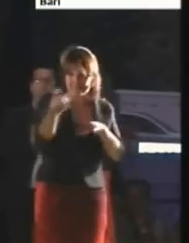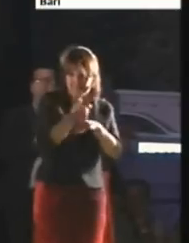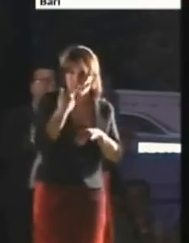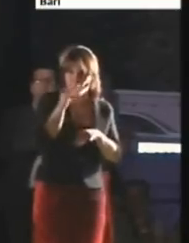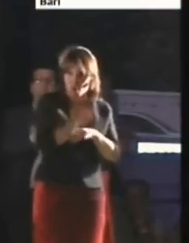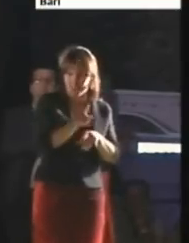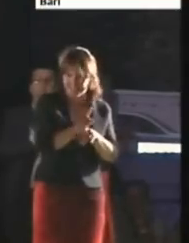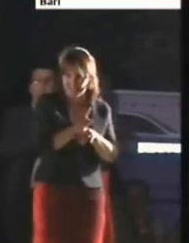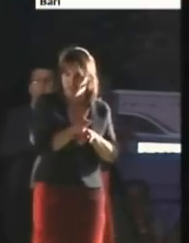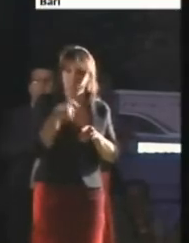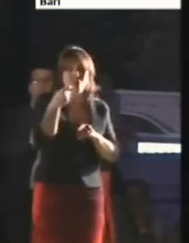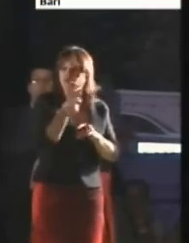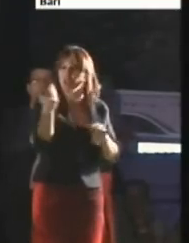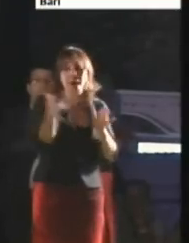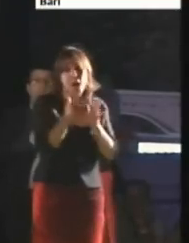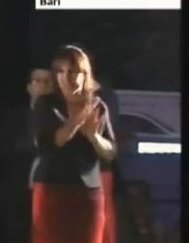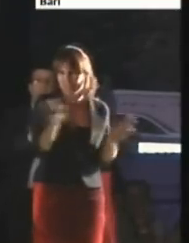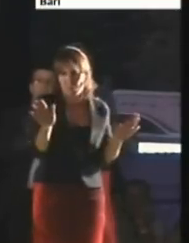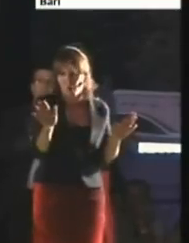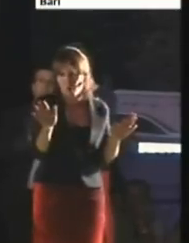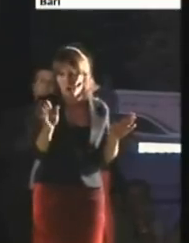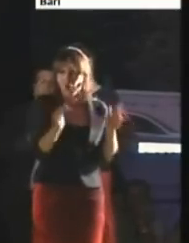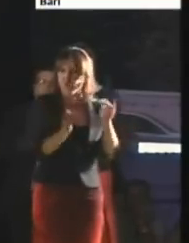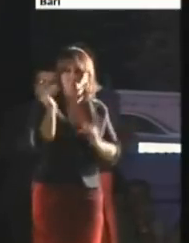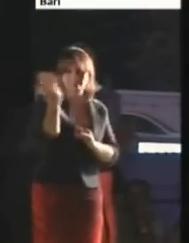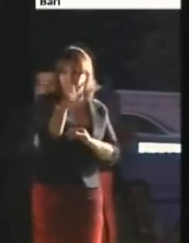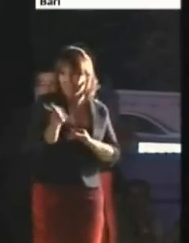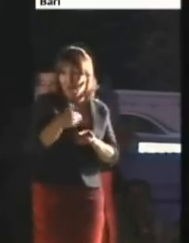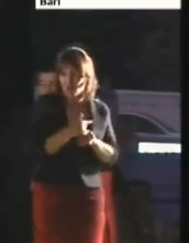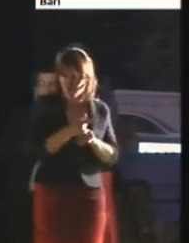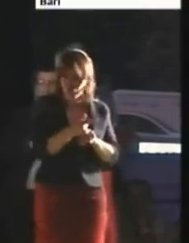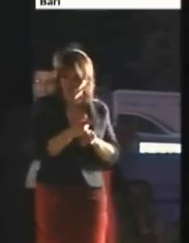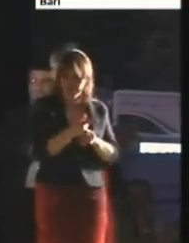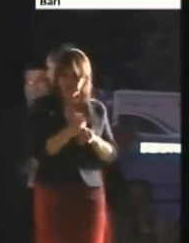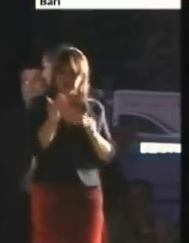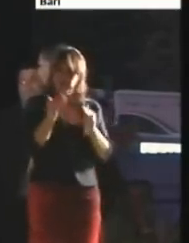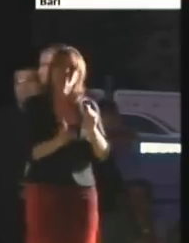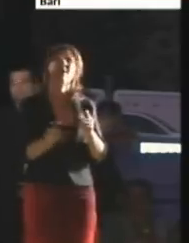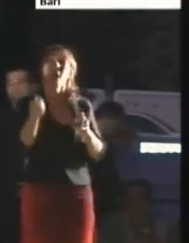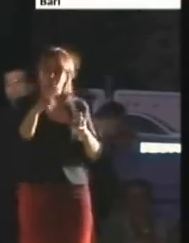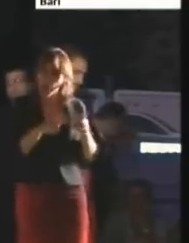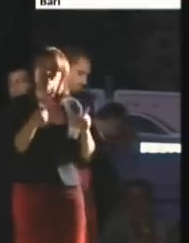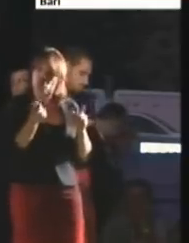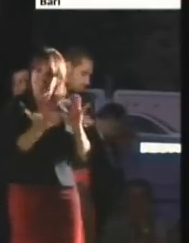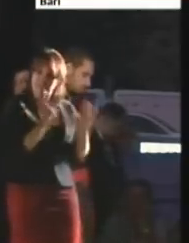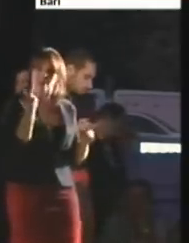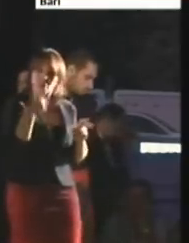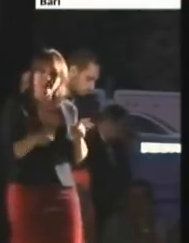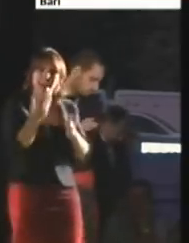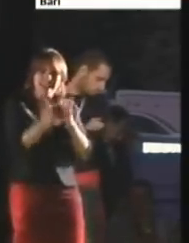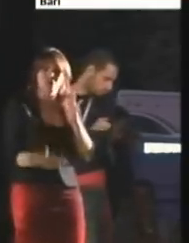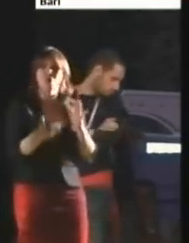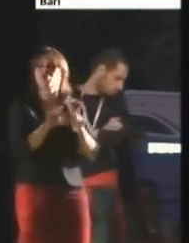solo una partita di giro, non devi tirare fuori i soldi. Ne avanzano anche per il reddito di cittadinanza. Il reddito